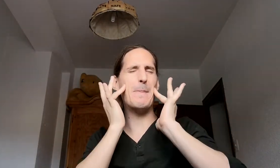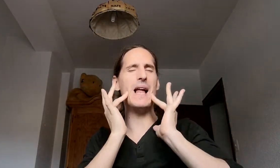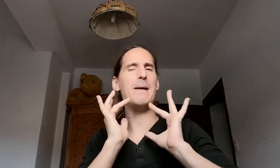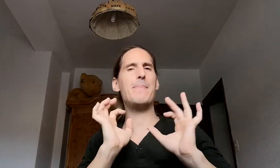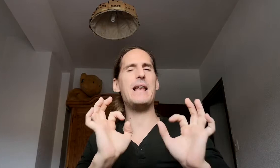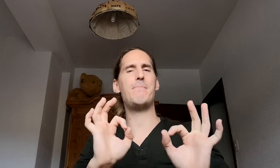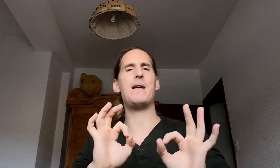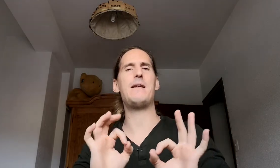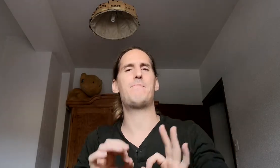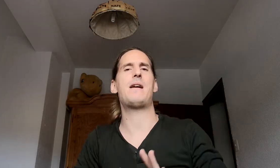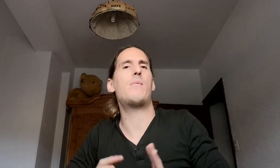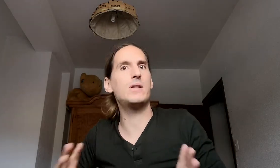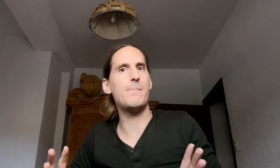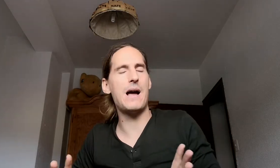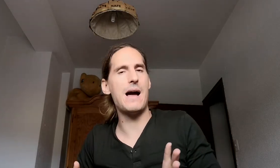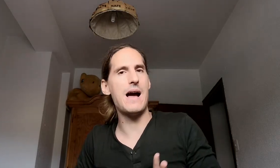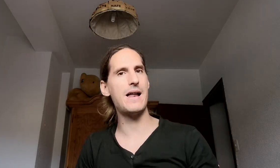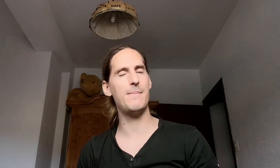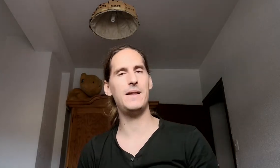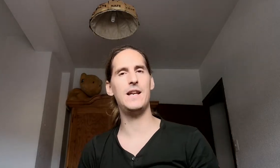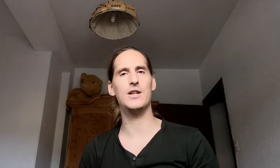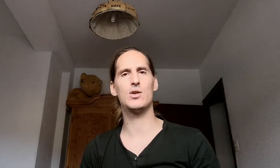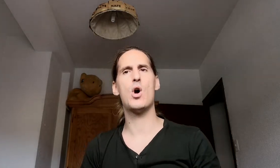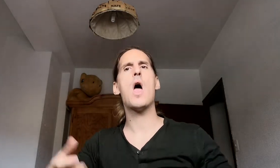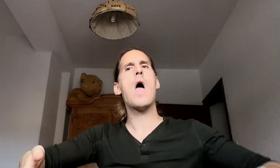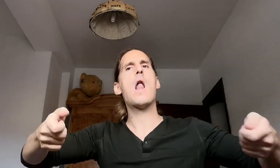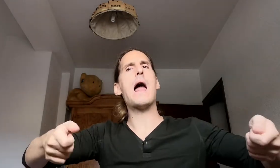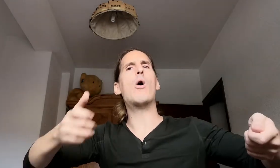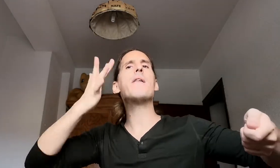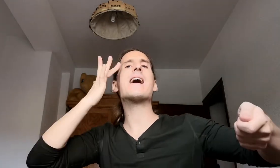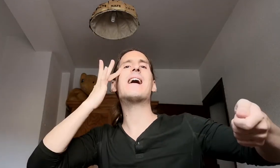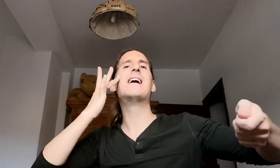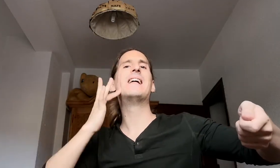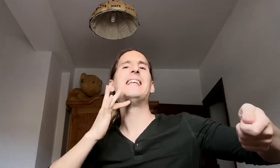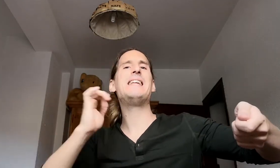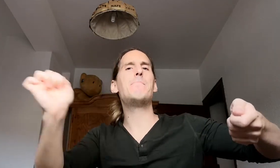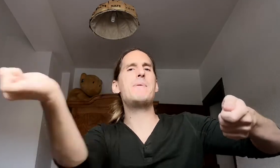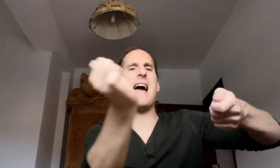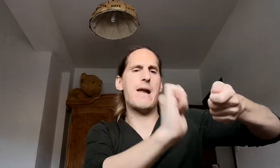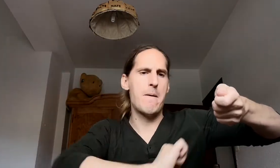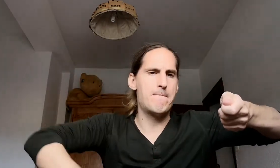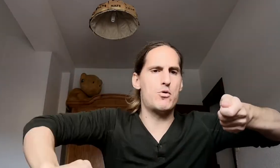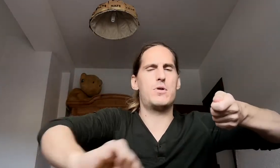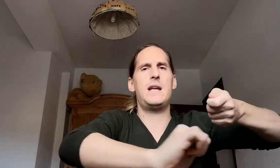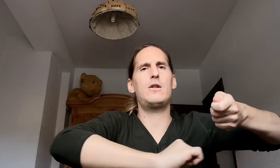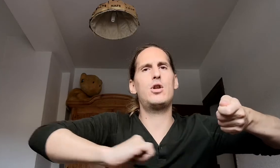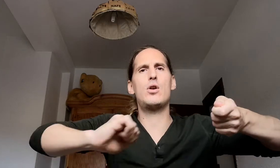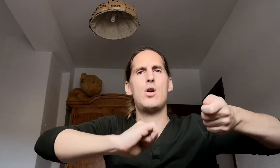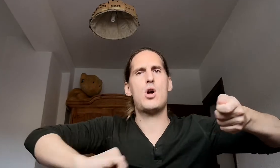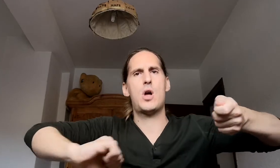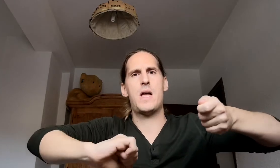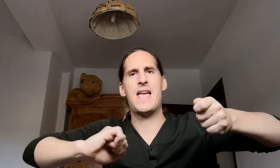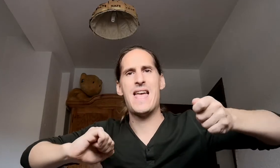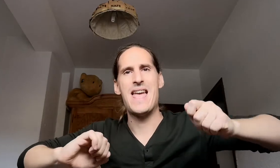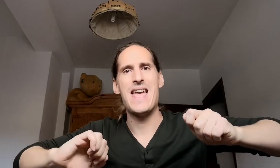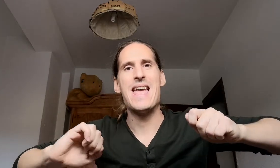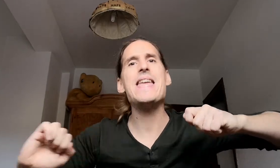Limpia, limpia, limpia, limpia. Vamos a repetir eso. La olla, limpiar por dentro y